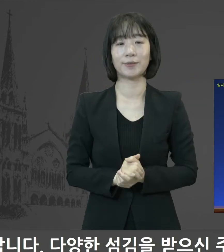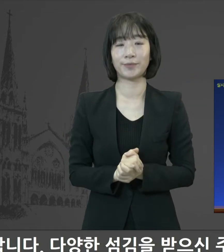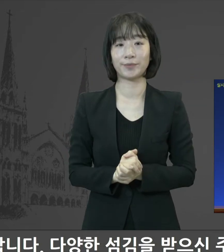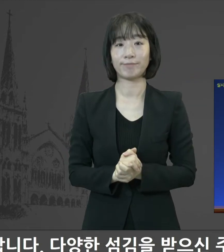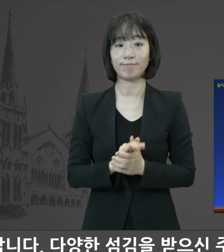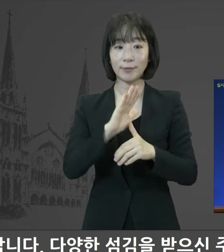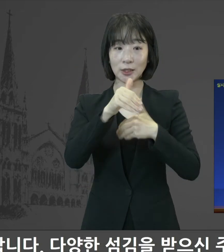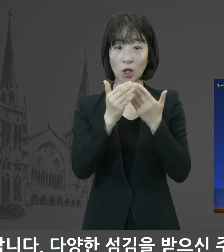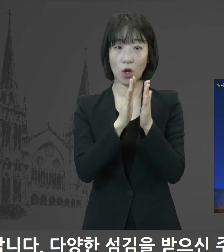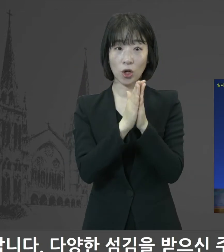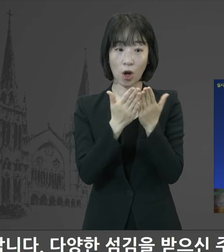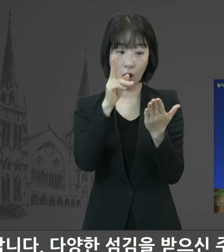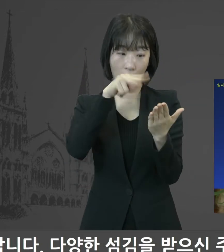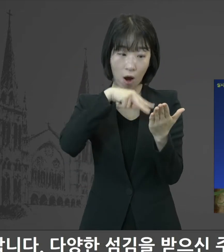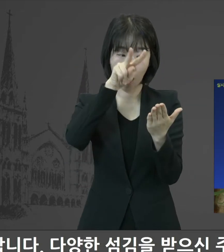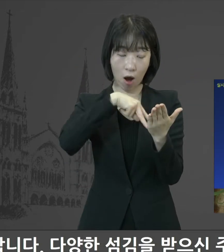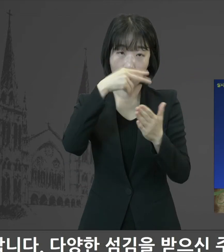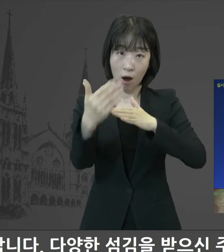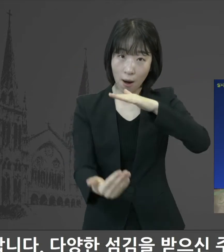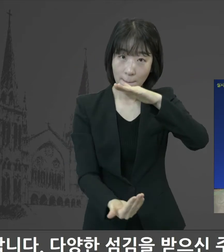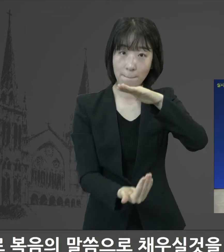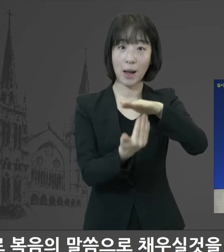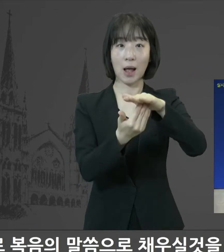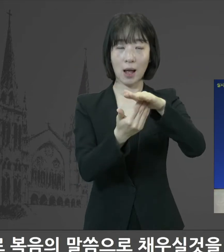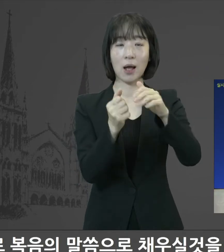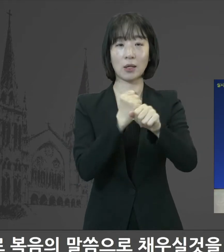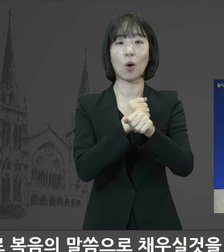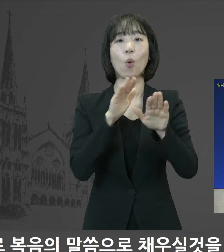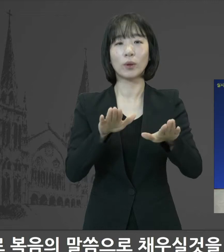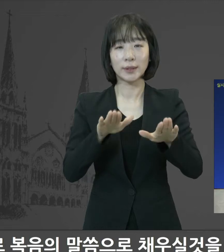성경 통독 순서에 따라 오늘 말씀은 민수기에서